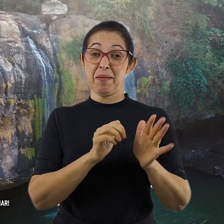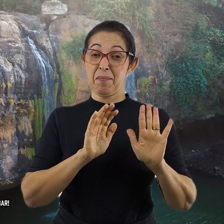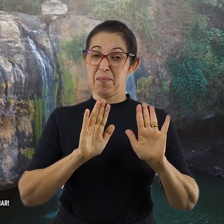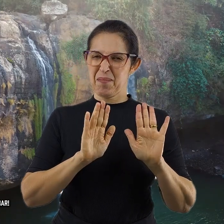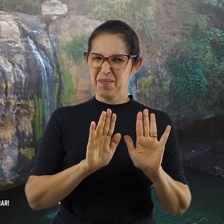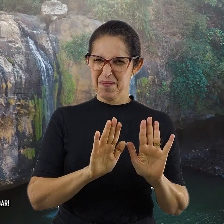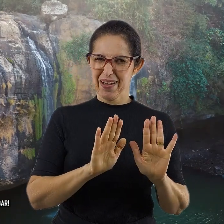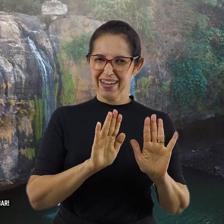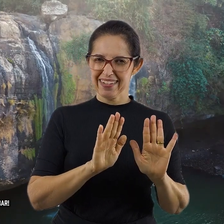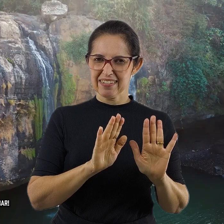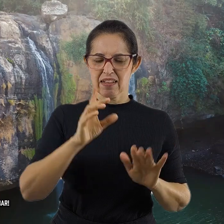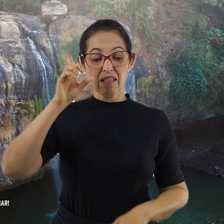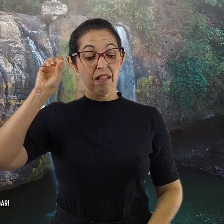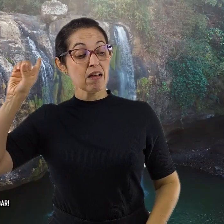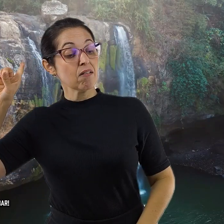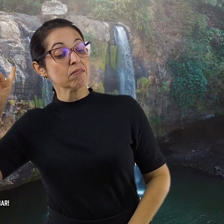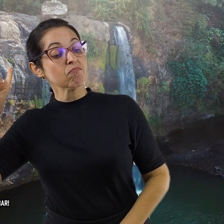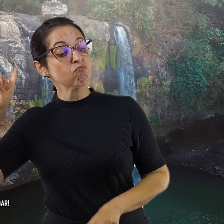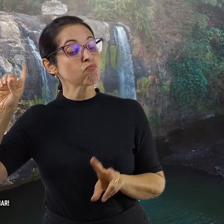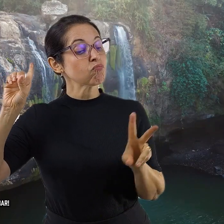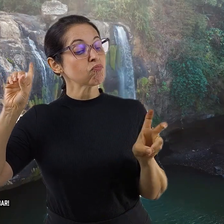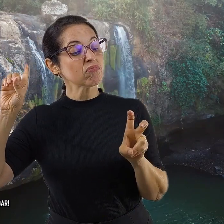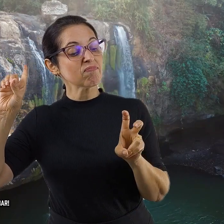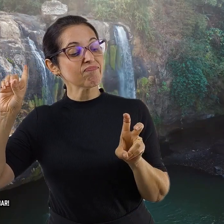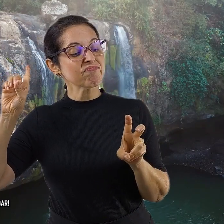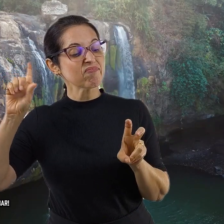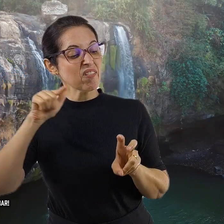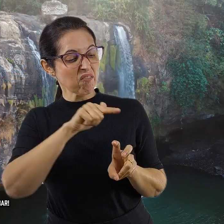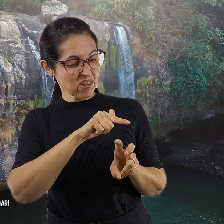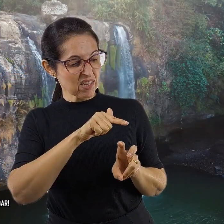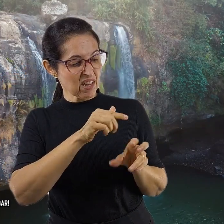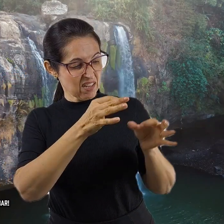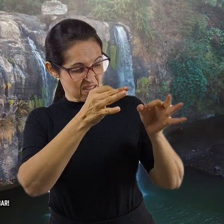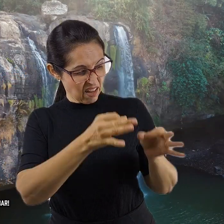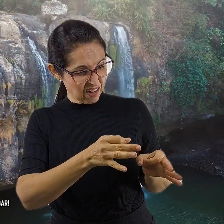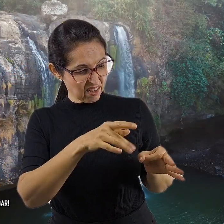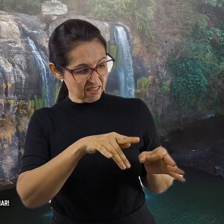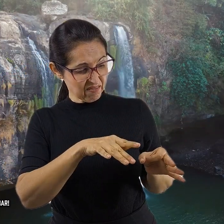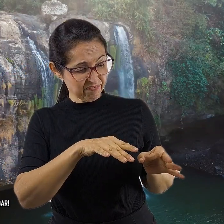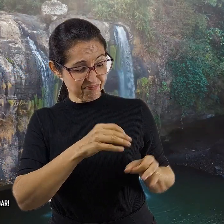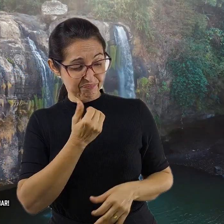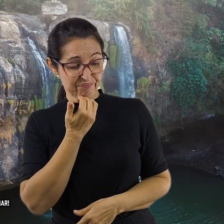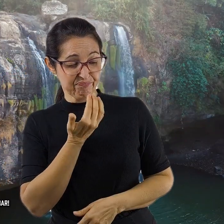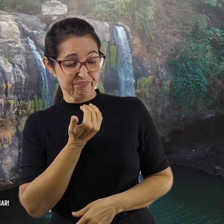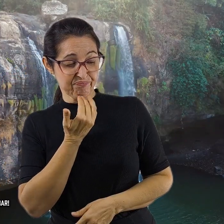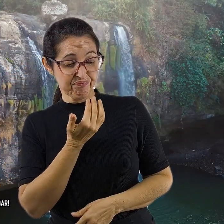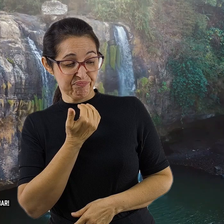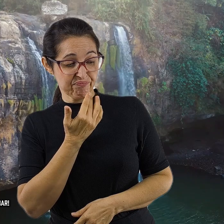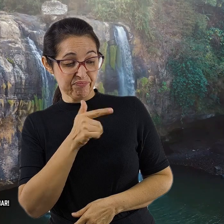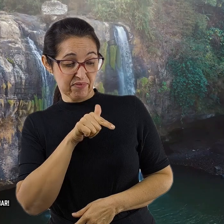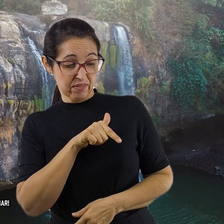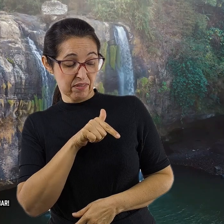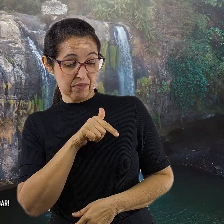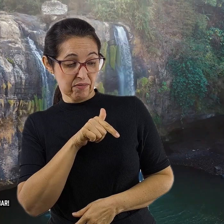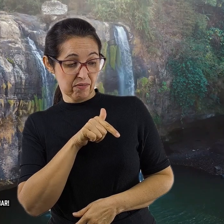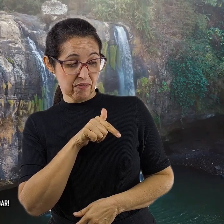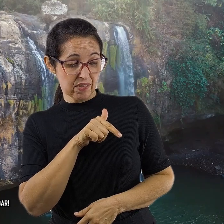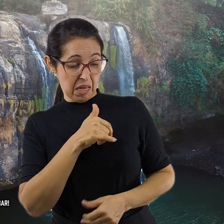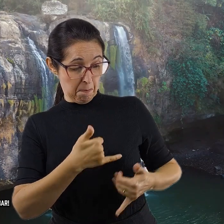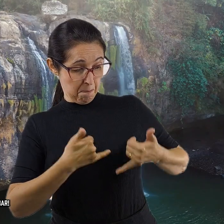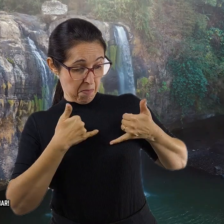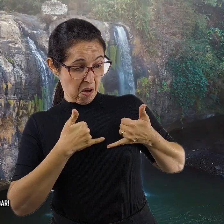homem são como trapos de imundície. Ninguém é digno desse